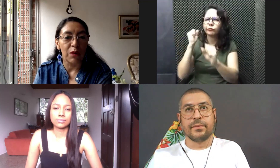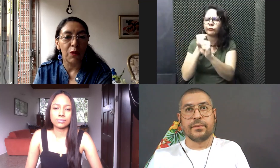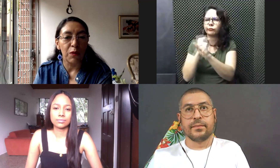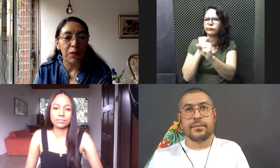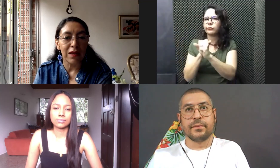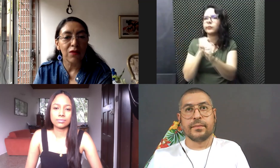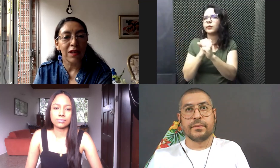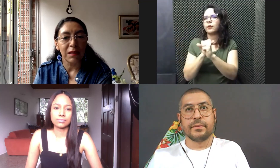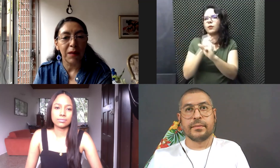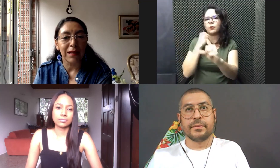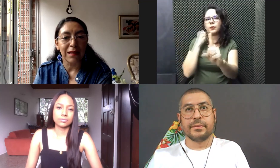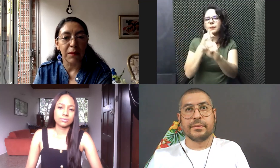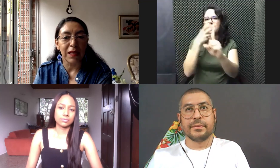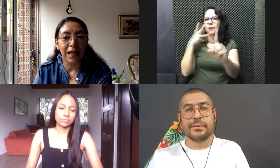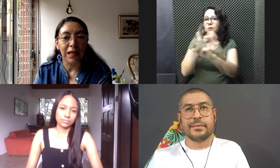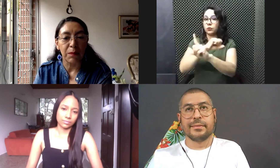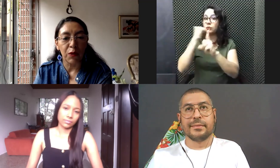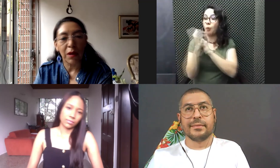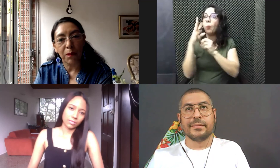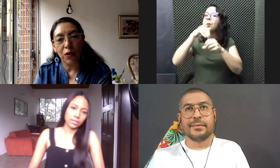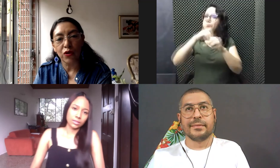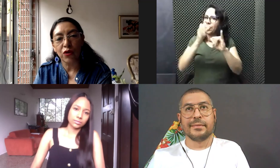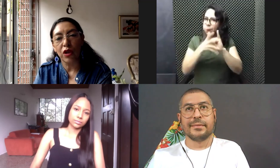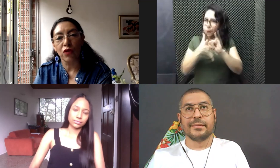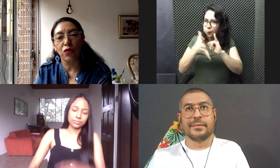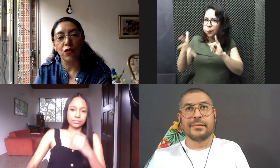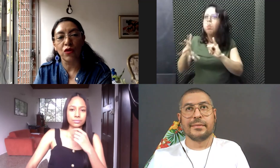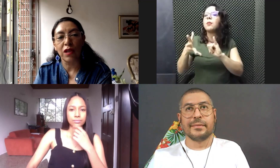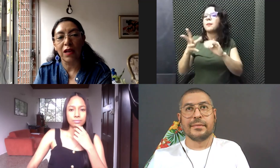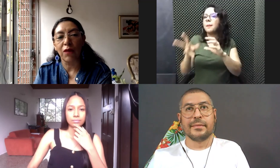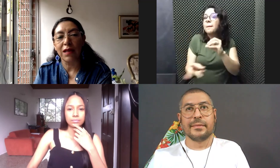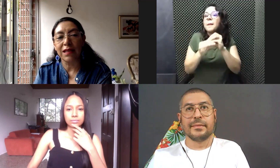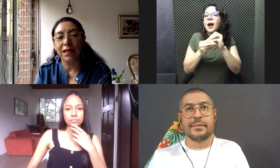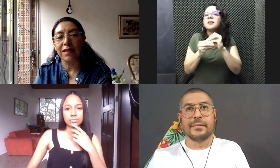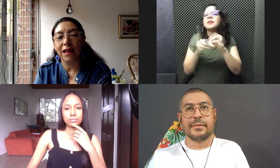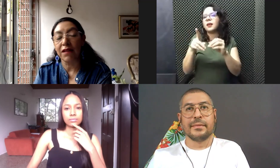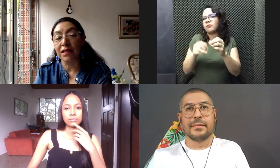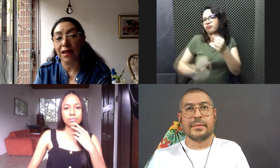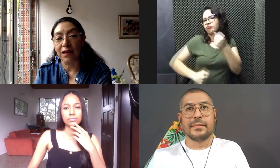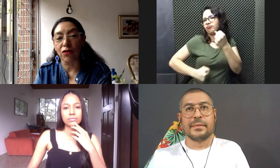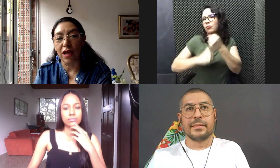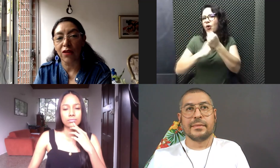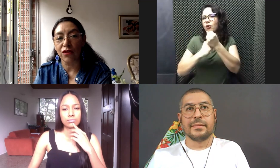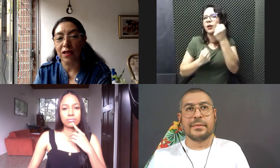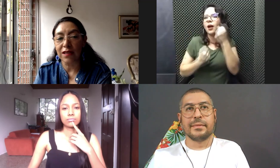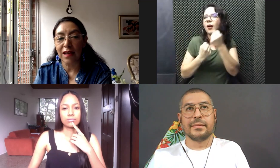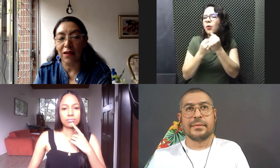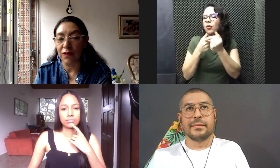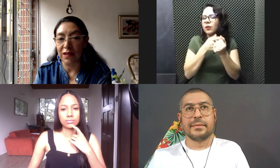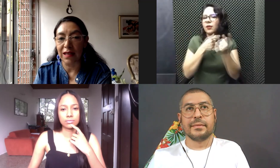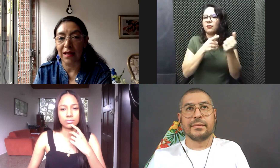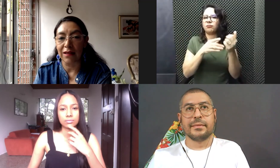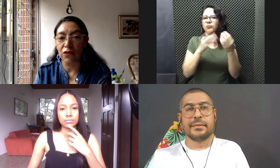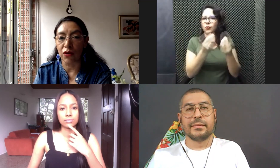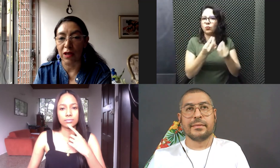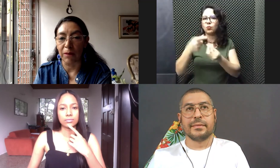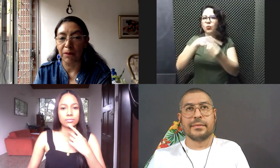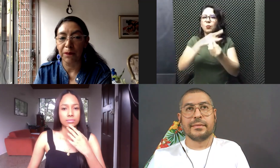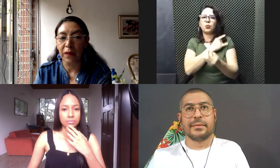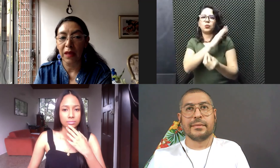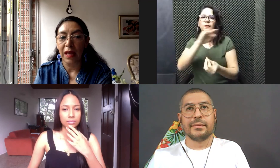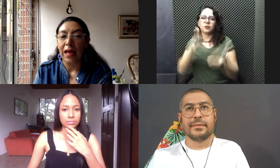Corporación El Movimiento y hace parte también del equipo de apoyo, los cursos de lengua de señas de la Vicerrectoría de Docencia de la Universidad de